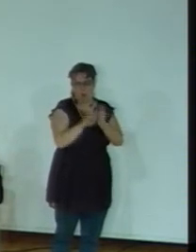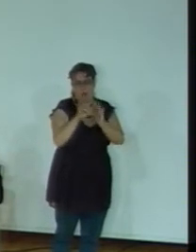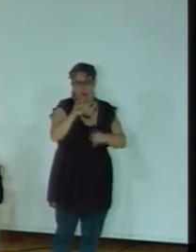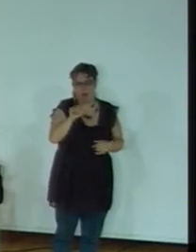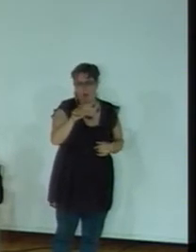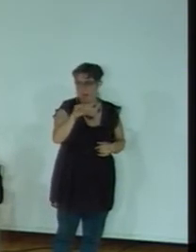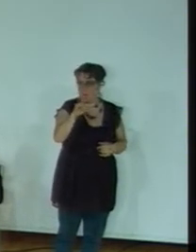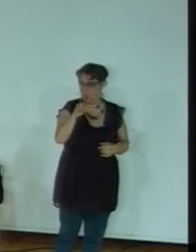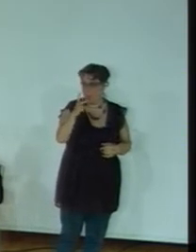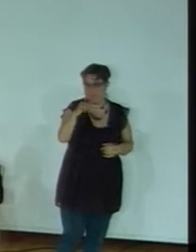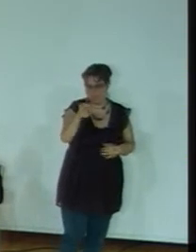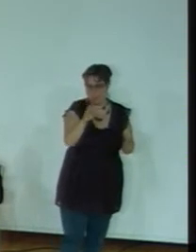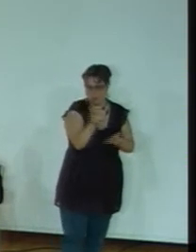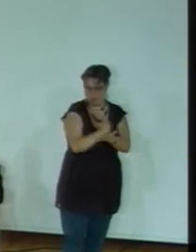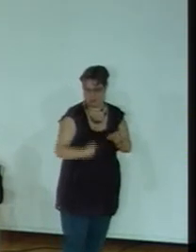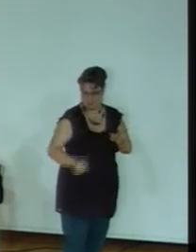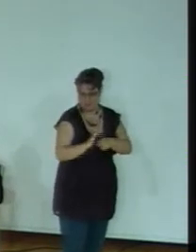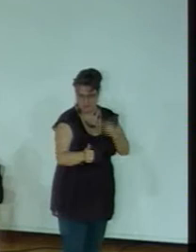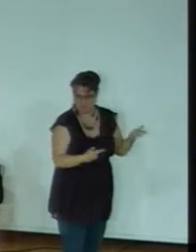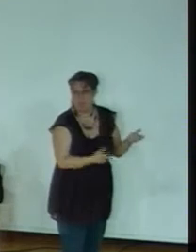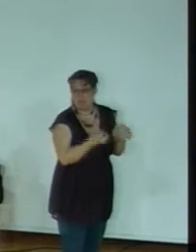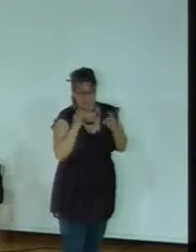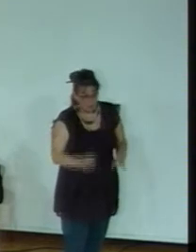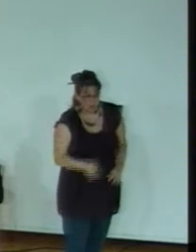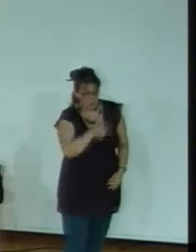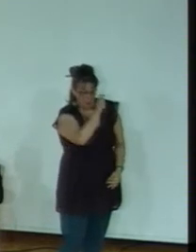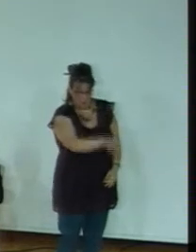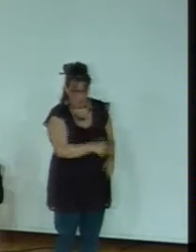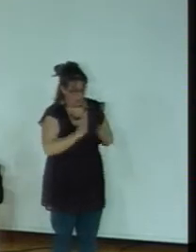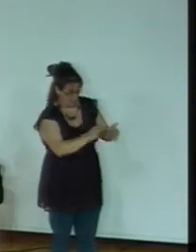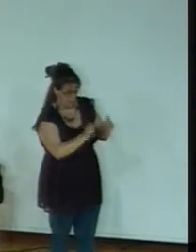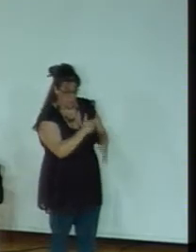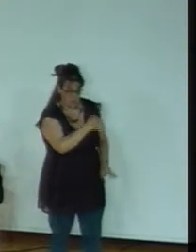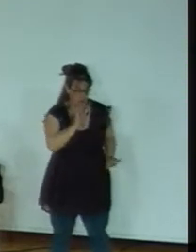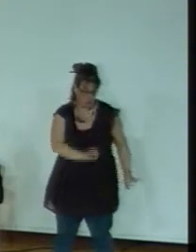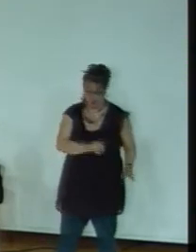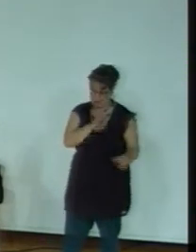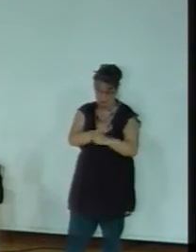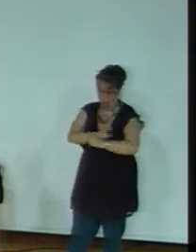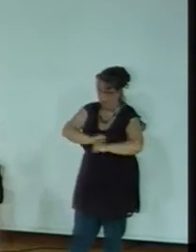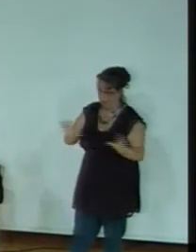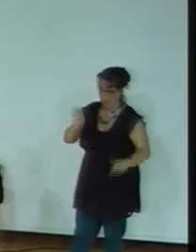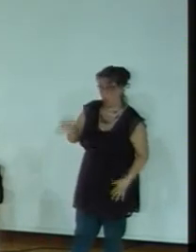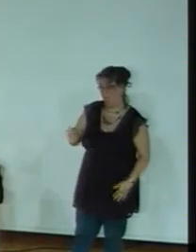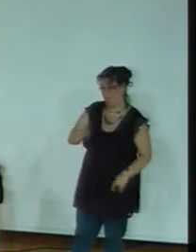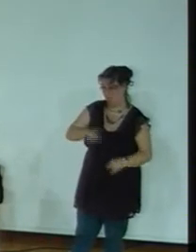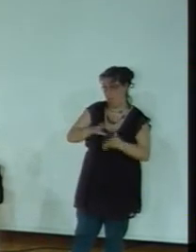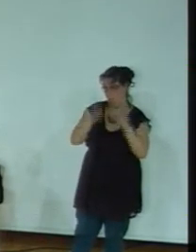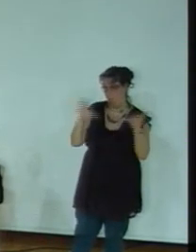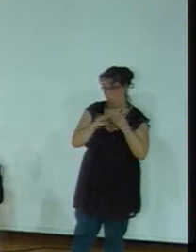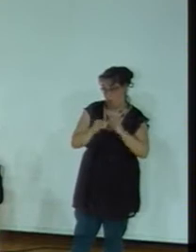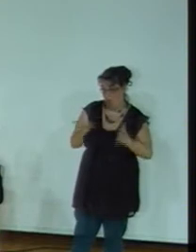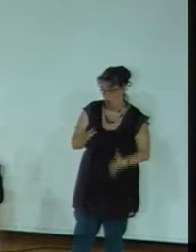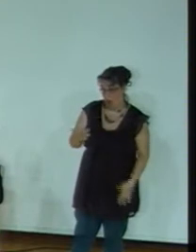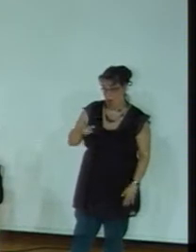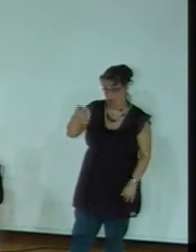de décision des lois sur le numérique. Il expliquait très bien justement qu'effectivement, une partie du problème tient tout simplement que ce sont